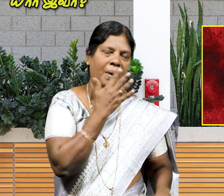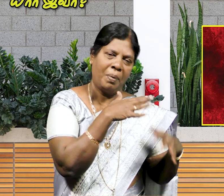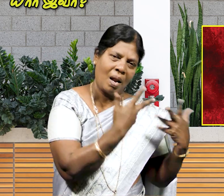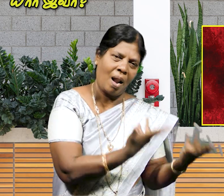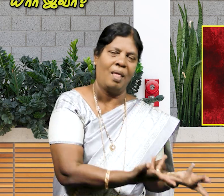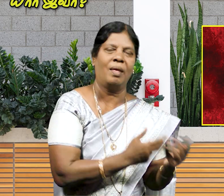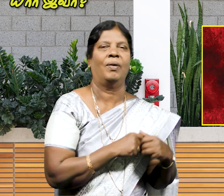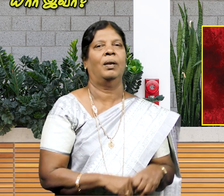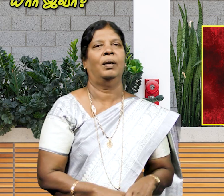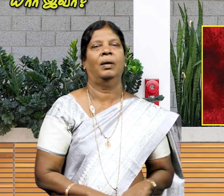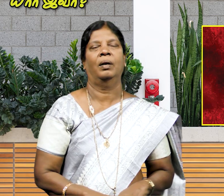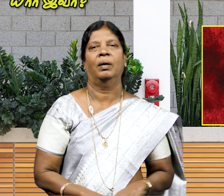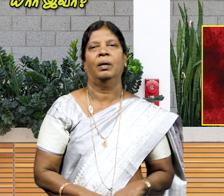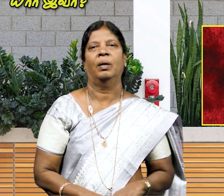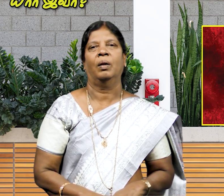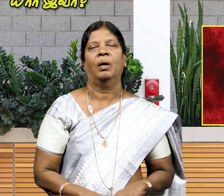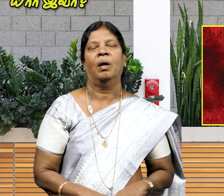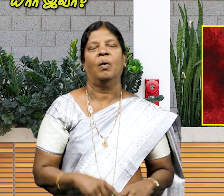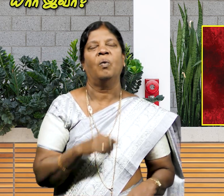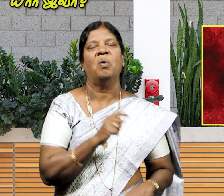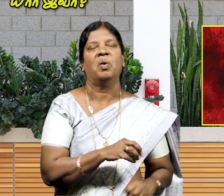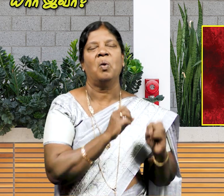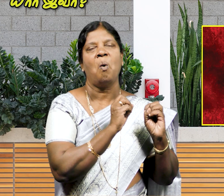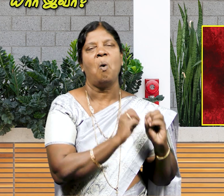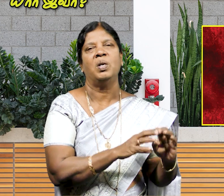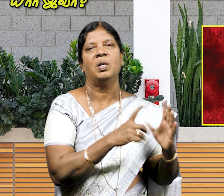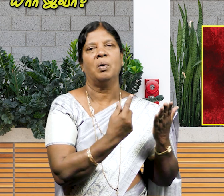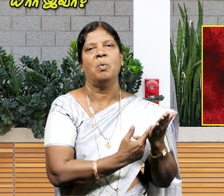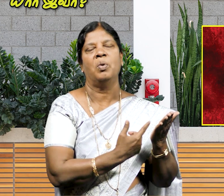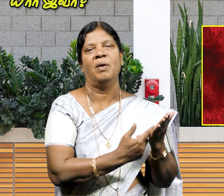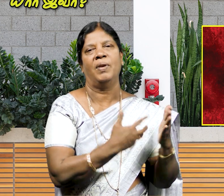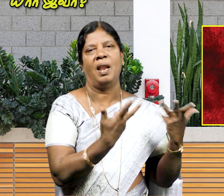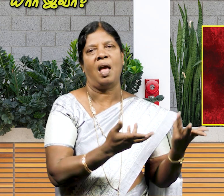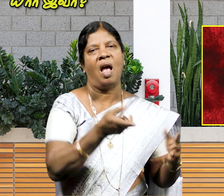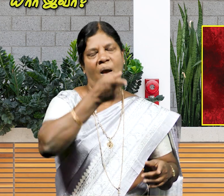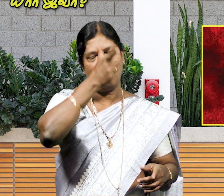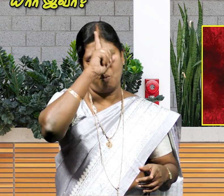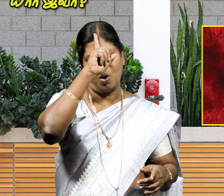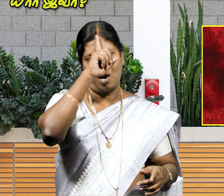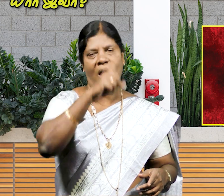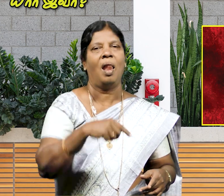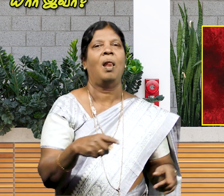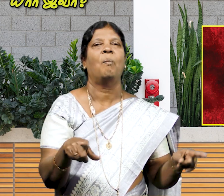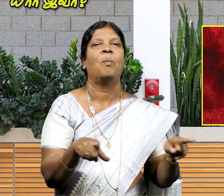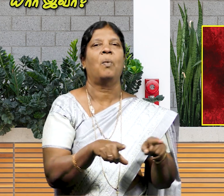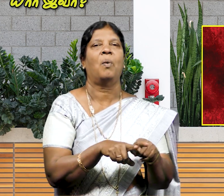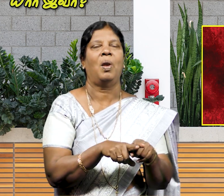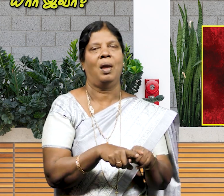படிக்காதவன் ஒரு பாமரன், அறிவு இல்லாதவன்.